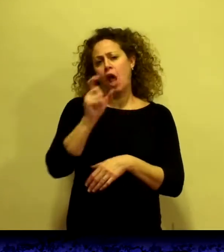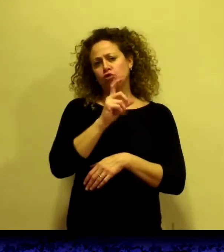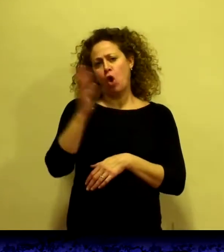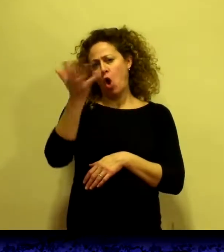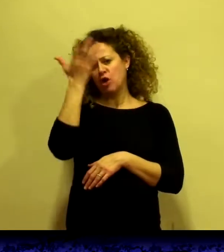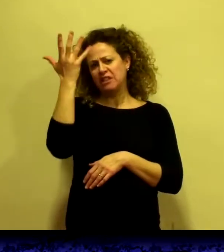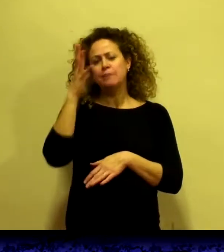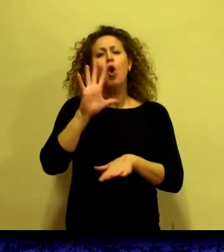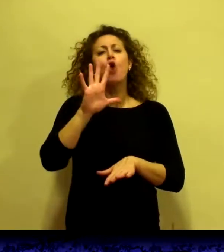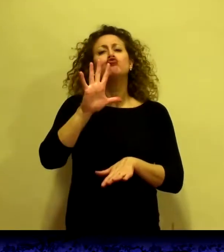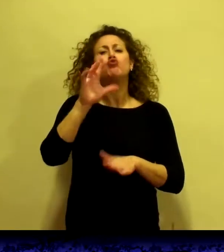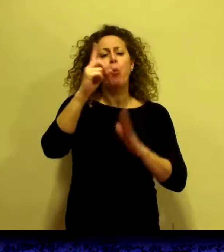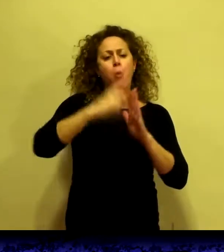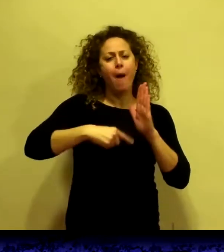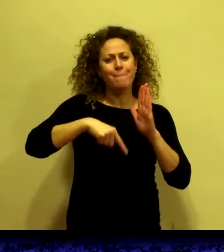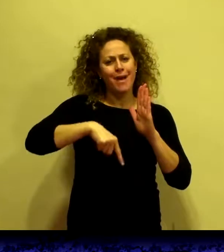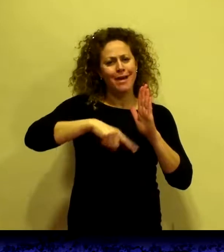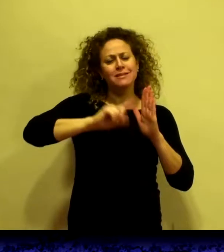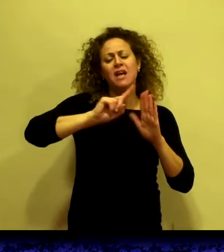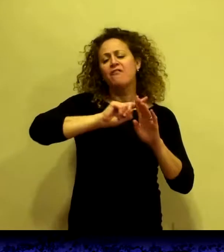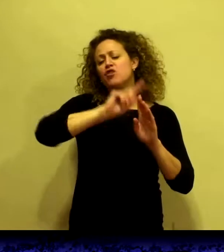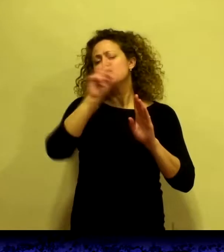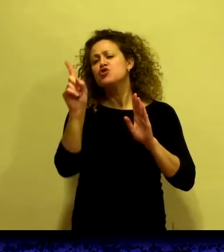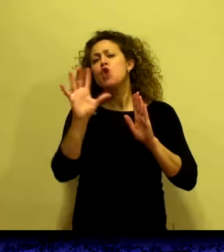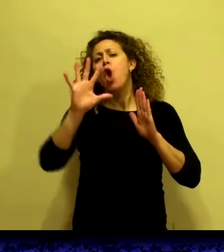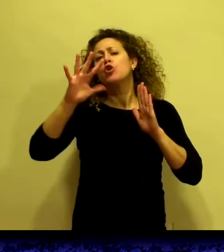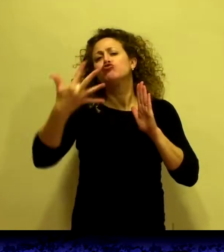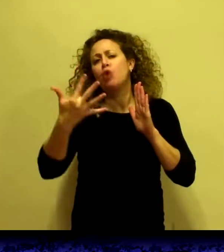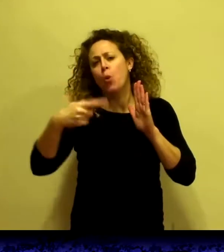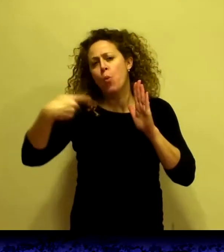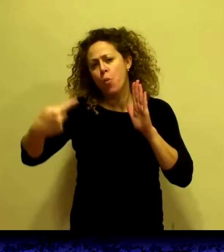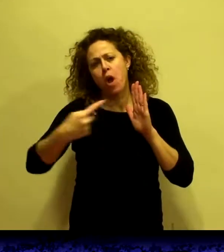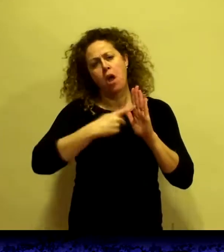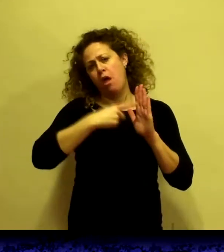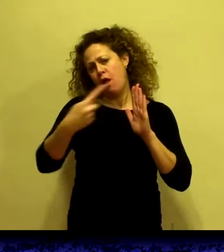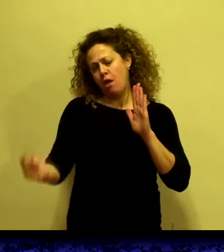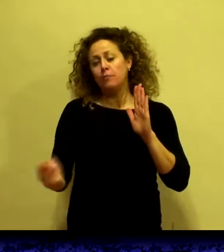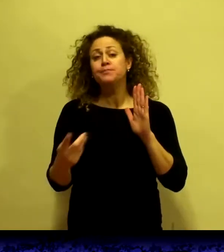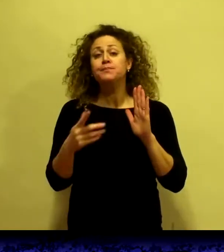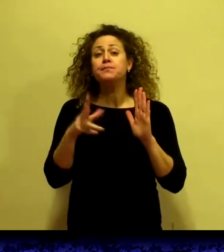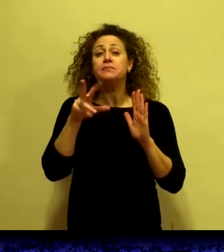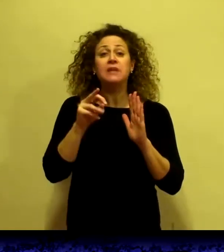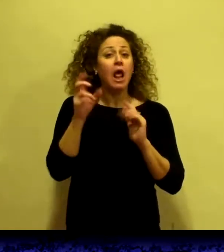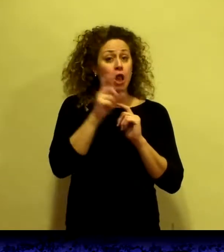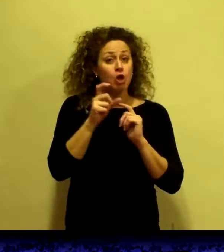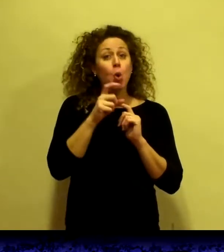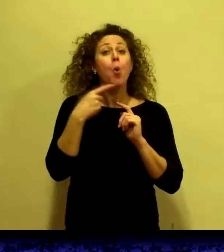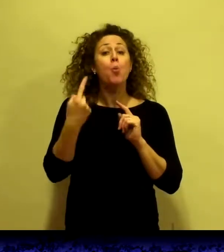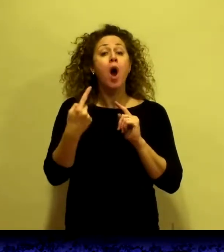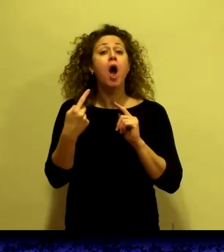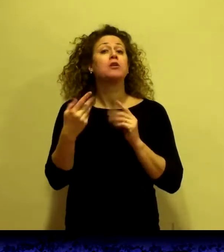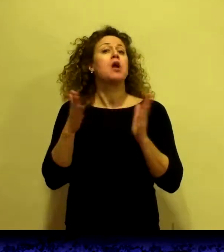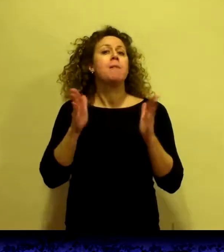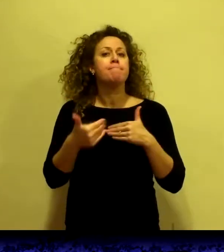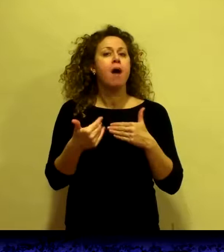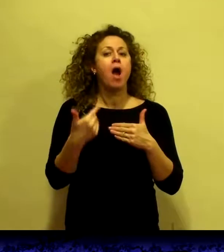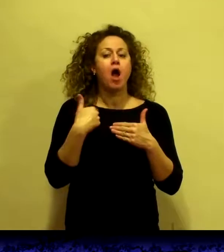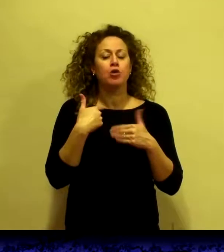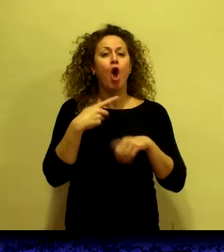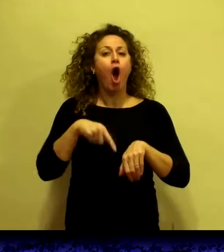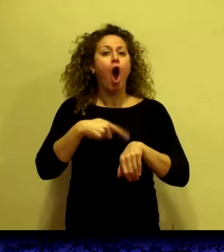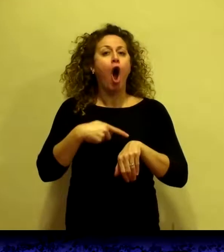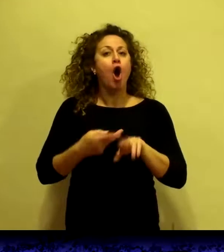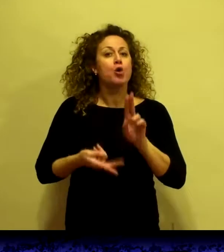fare un esempio. Man mano che si acquistano più ore, di fatto il costo orario va diminuendo. Quindi se